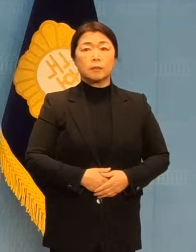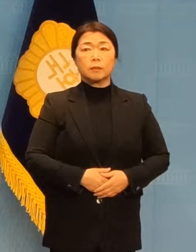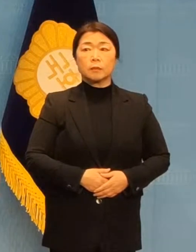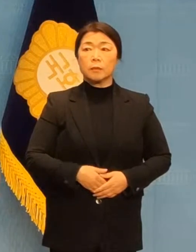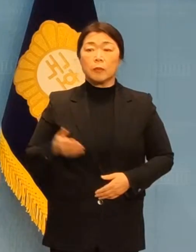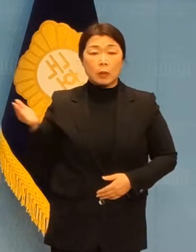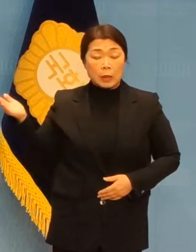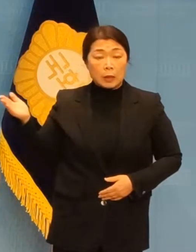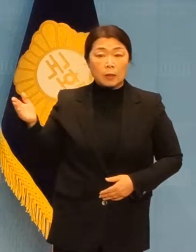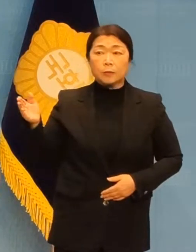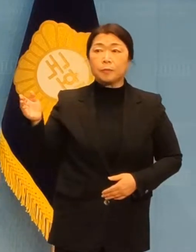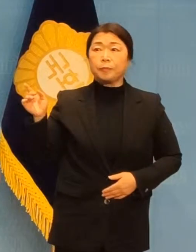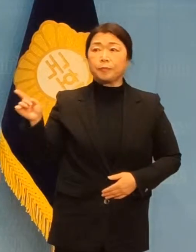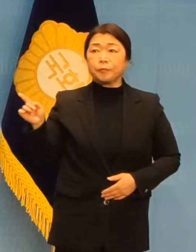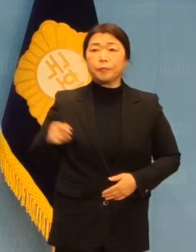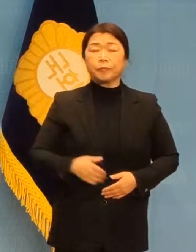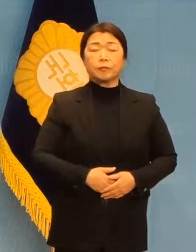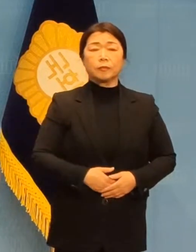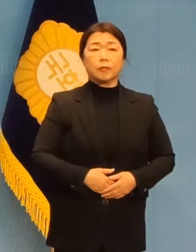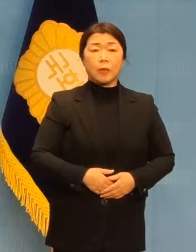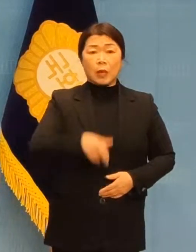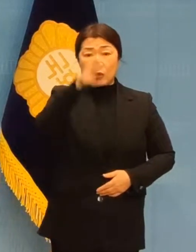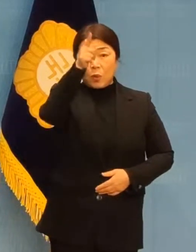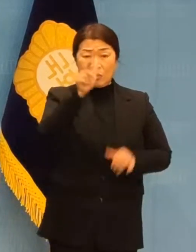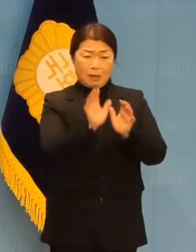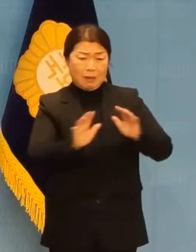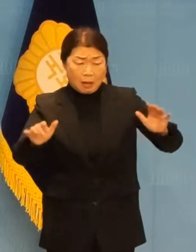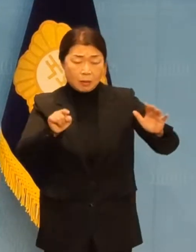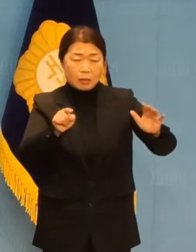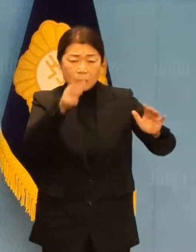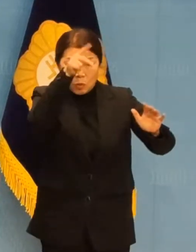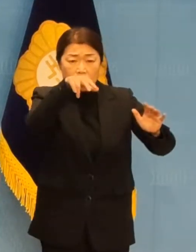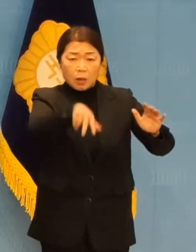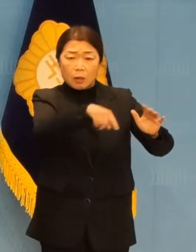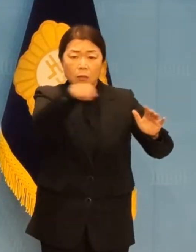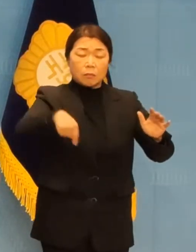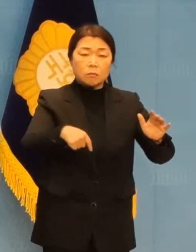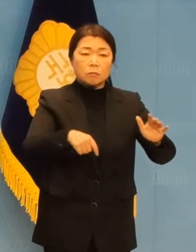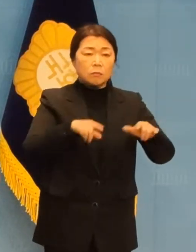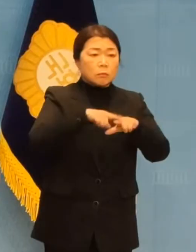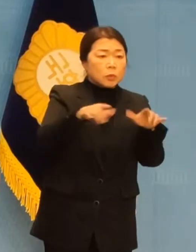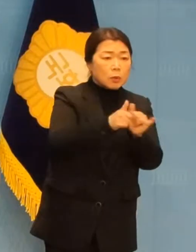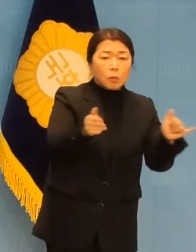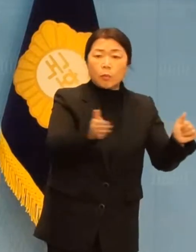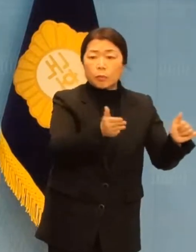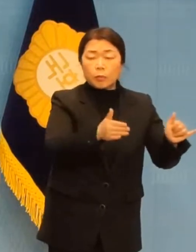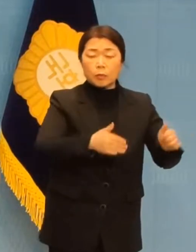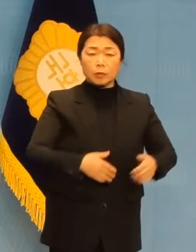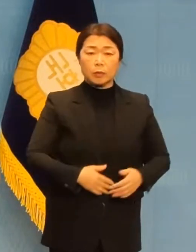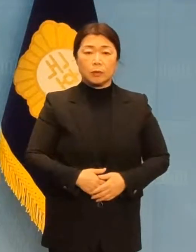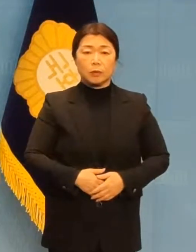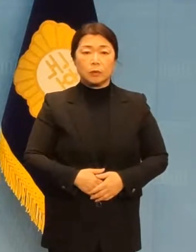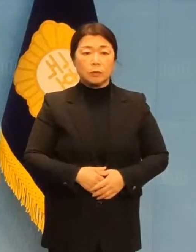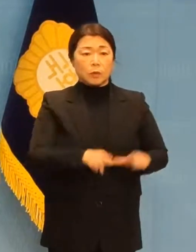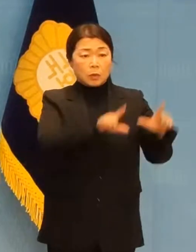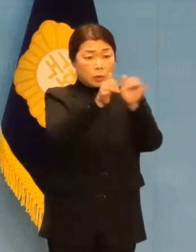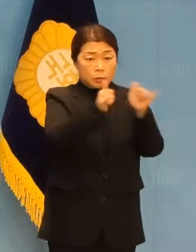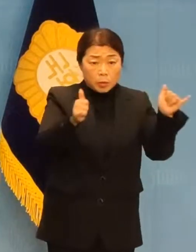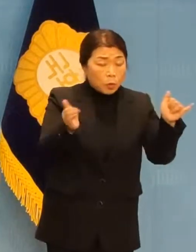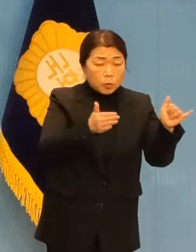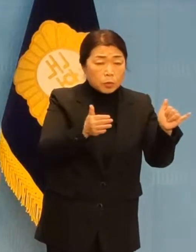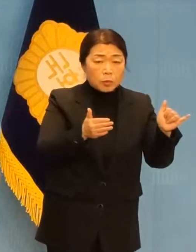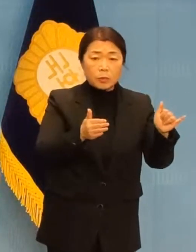이것은 이렇게 경찰들밖에 없는 바로 그 현장 아닙니까? 그대로 두면 되는 겁니다.